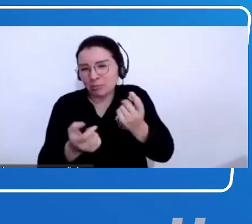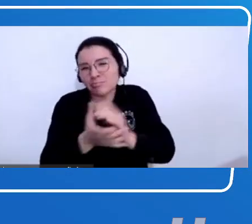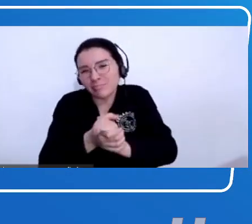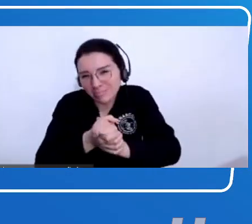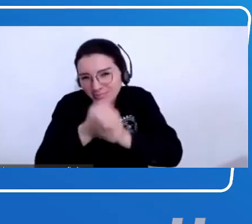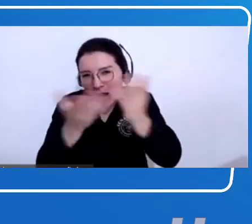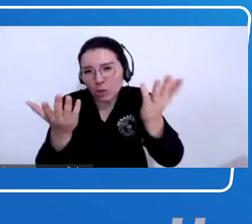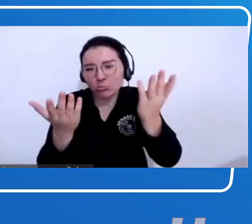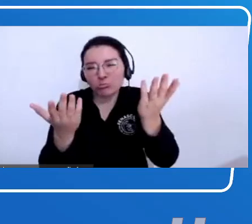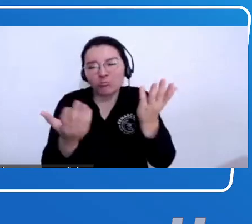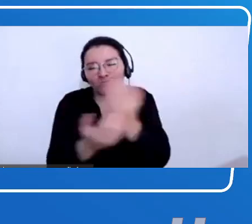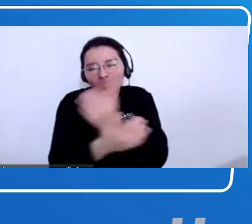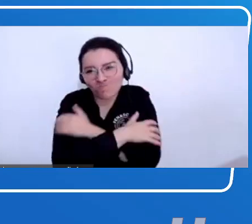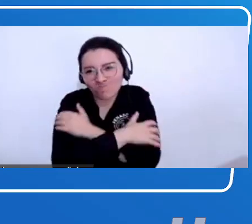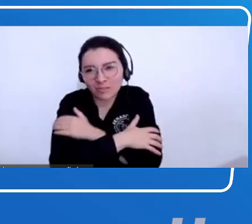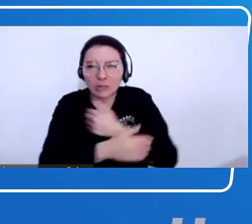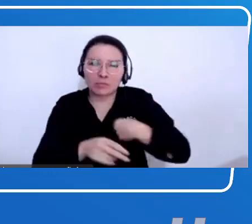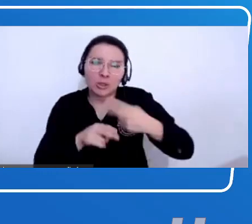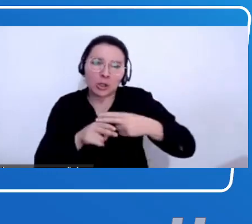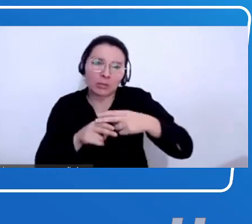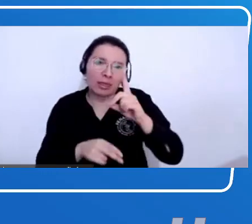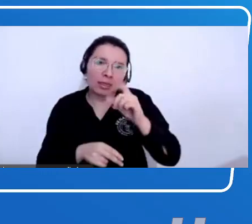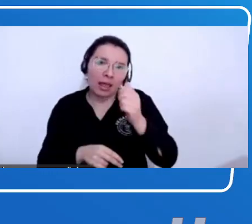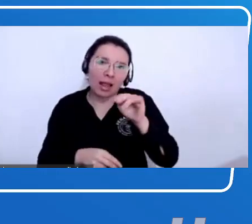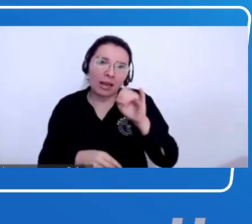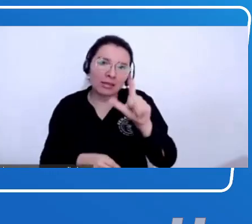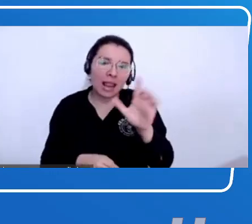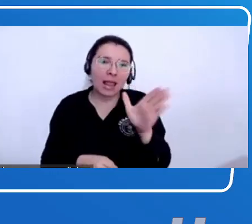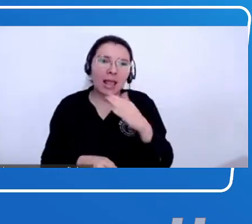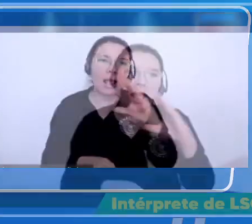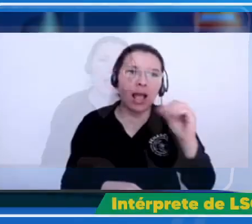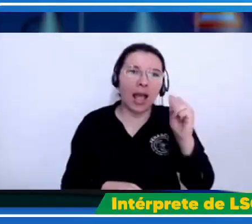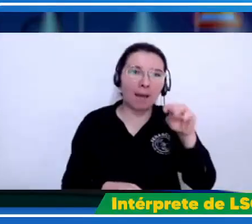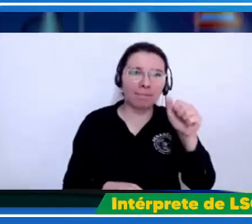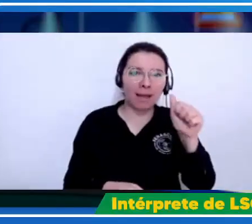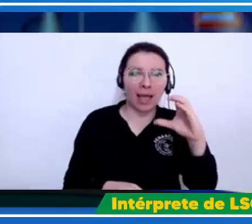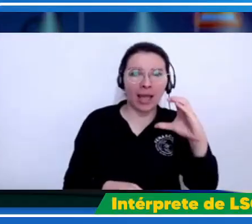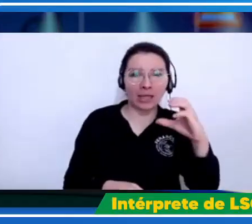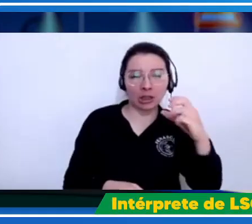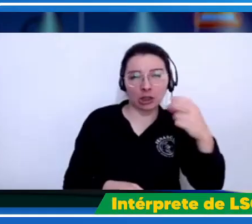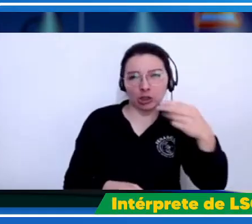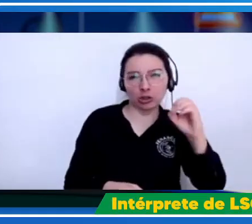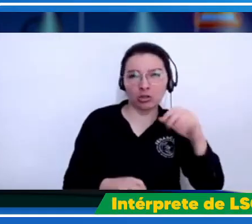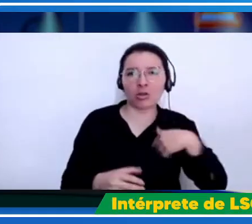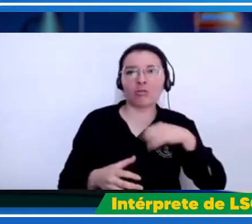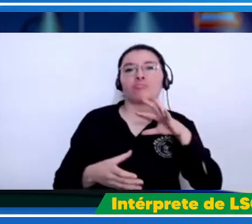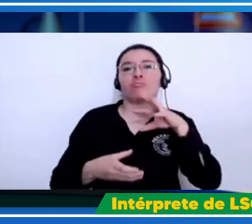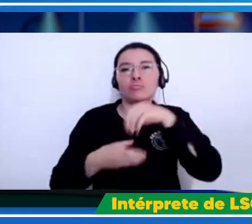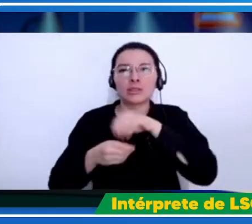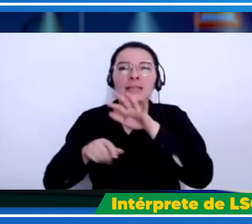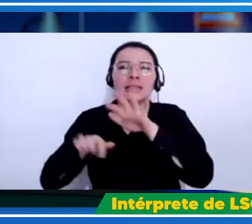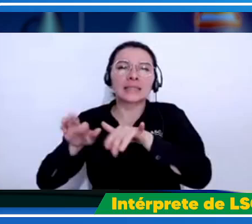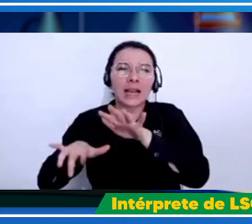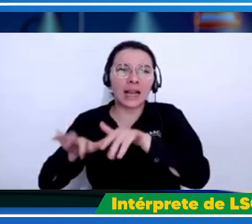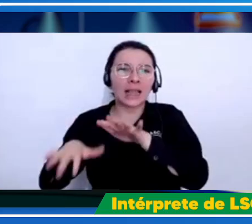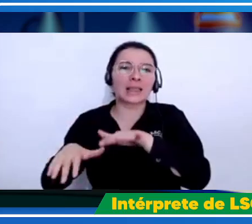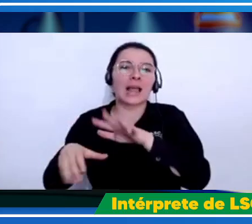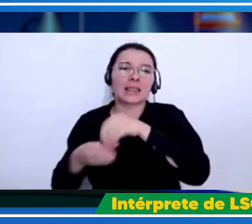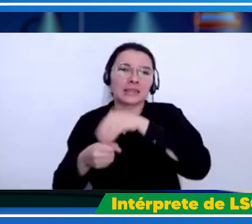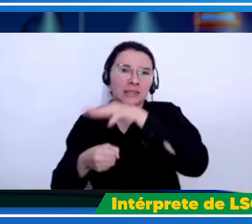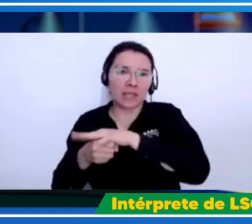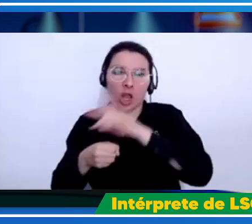atentamente. Pues mi nombre es Daniel Camacho, subsecretario para la Gobernabilidad y Garantía de Derechos de la Secretaría Distrital de Gobierno.